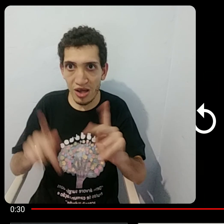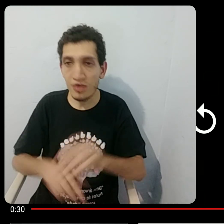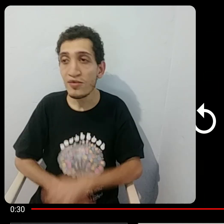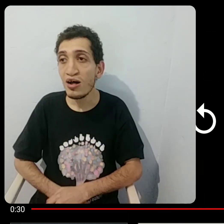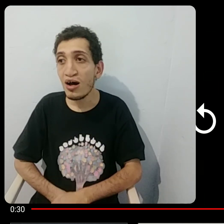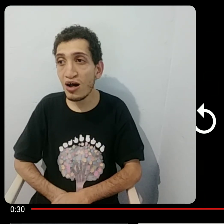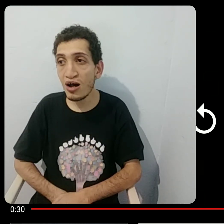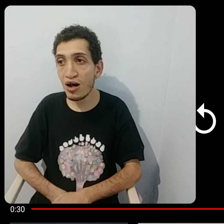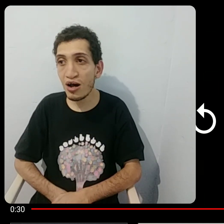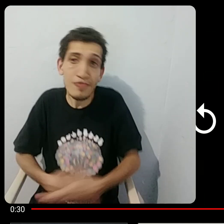ok?